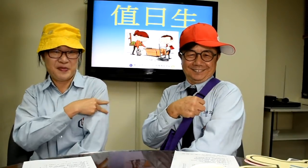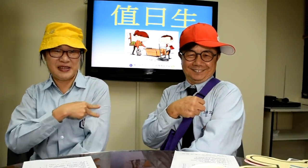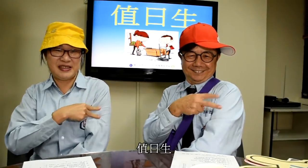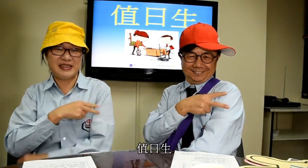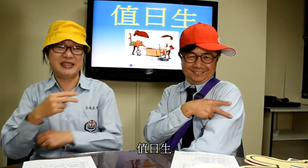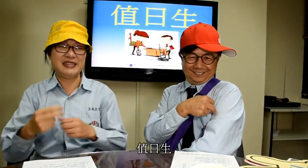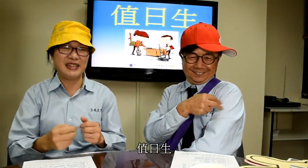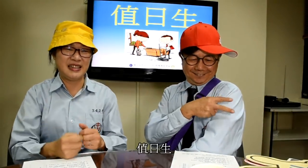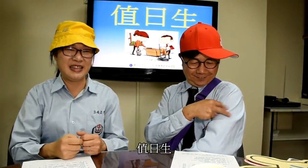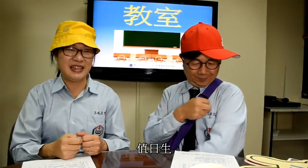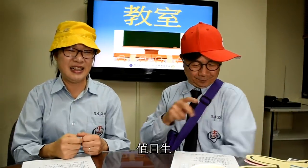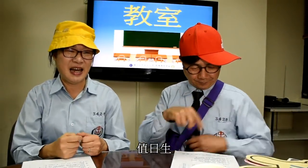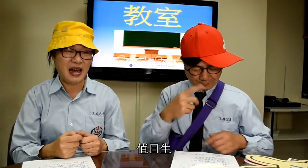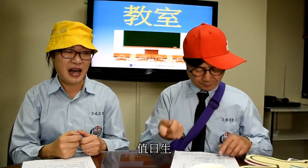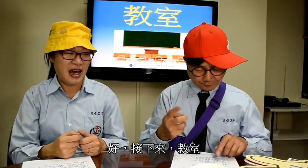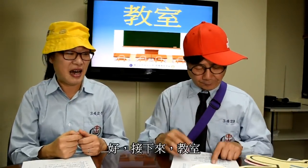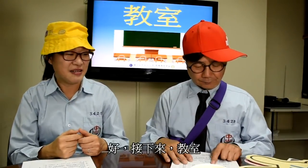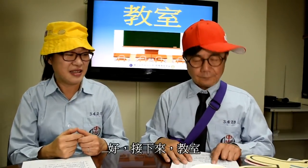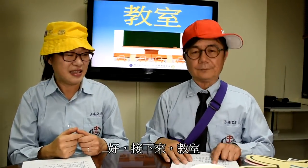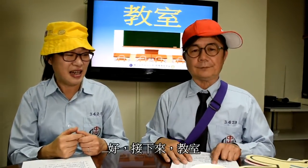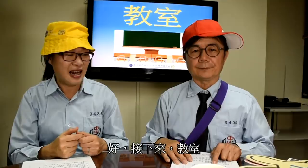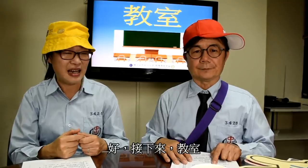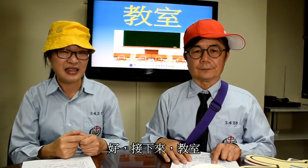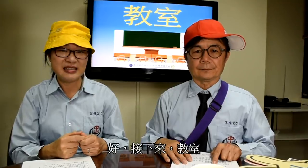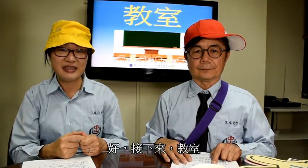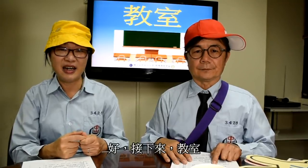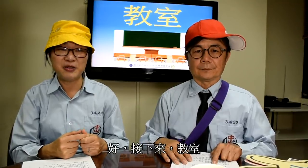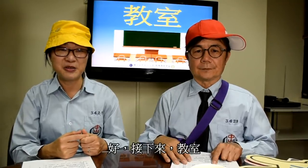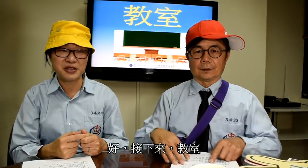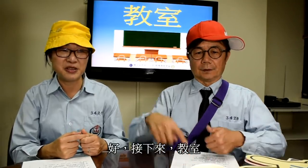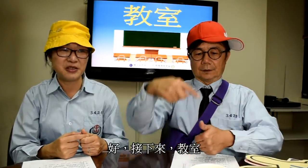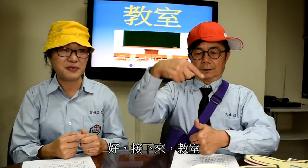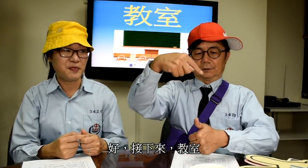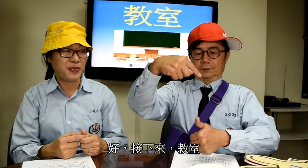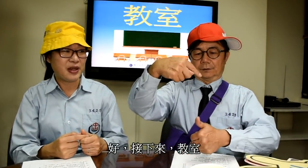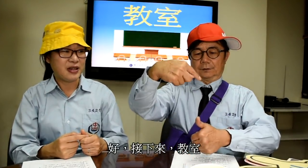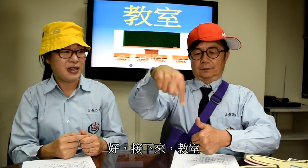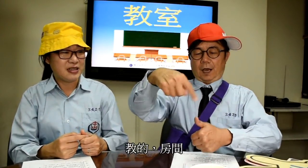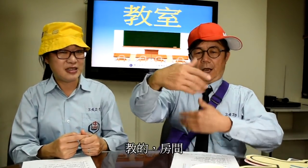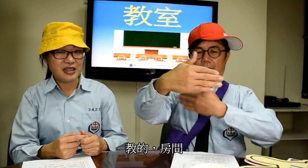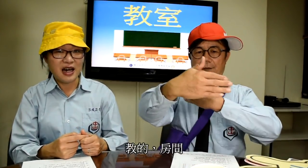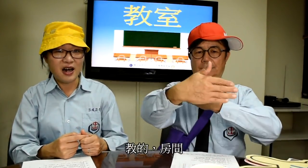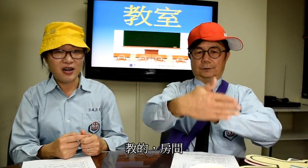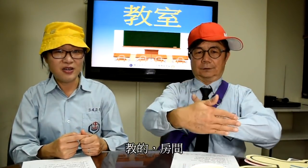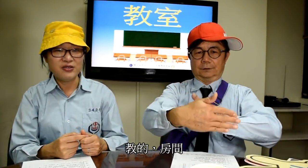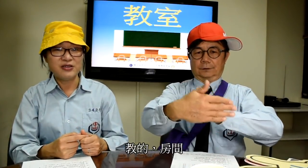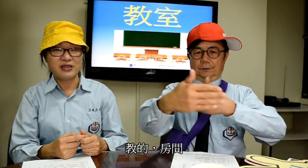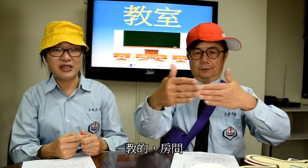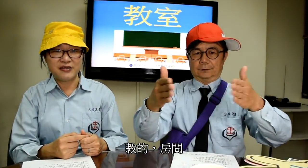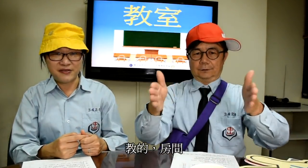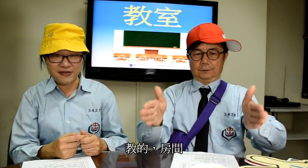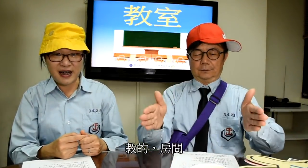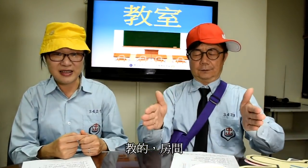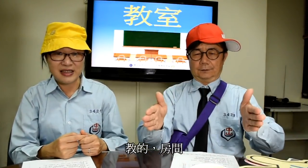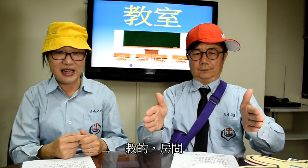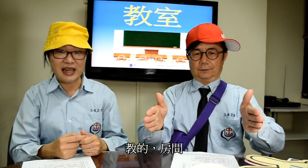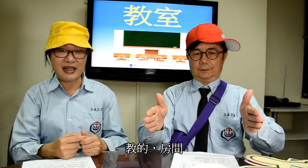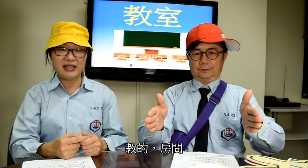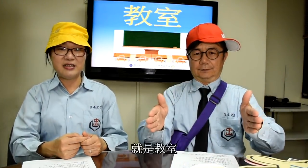值日生。好，接下来教室教的房间就